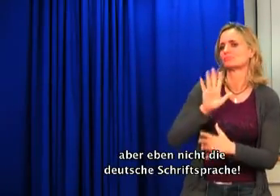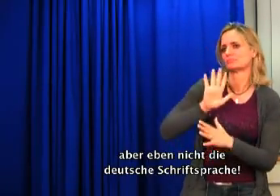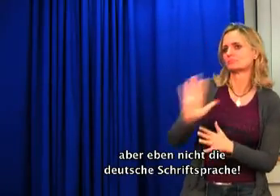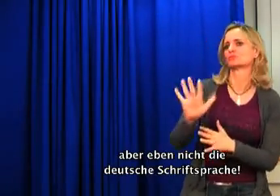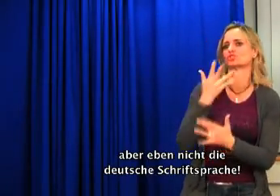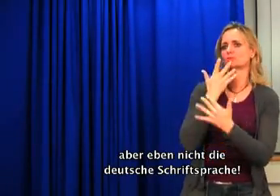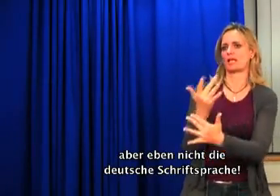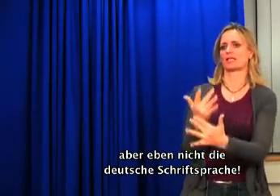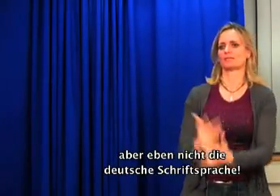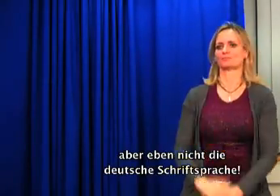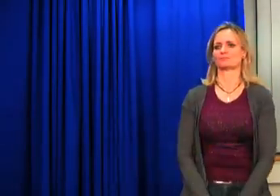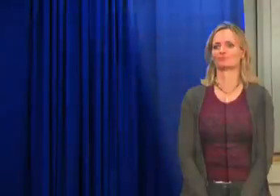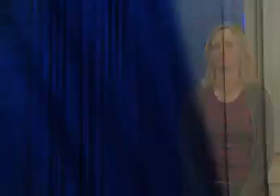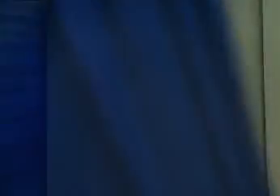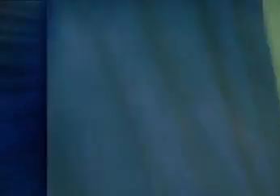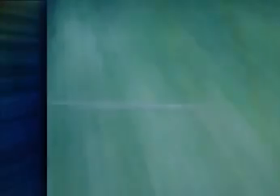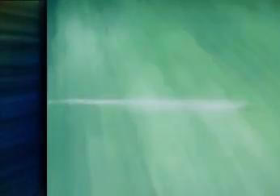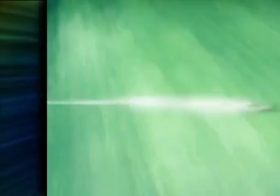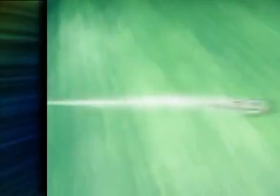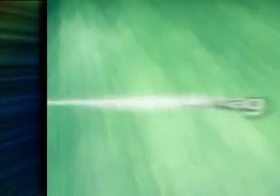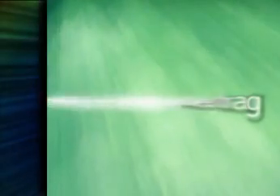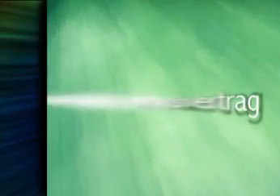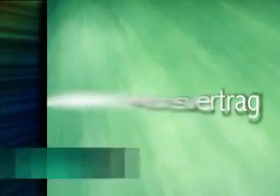ist, aber eben nicht die deutsche Schriftsprache.